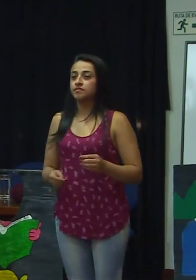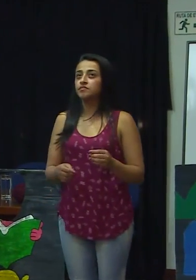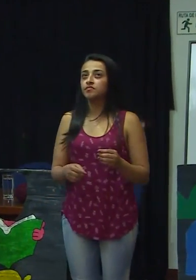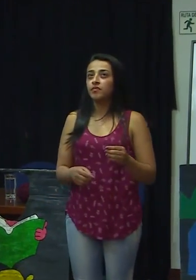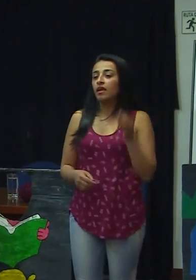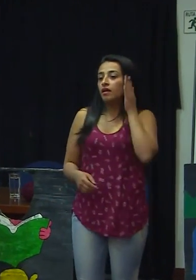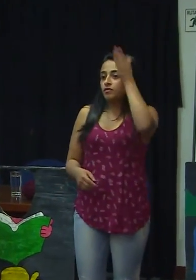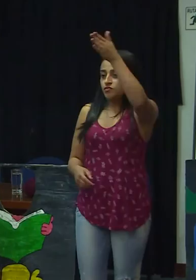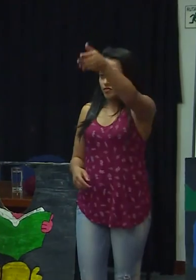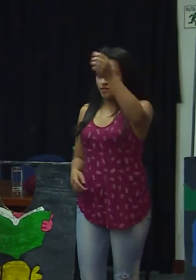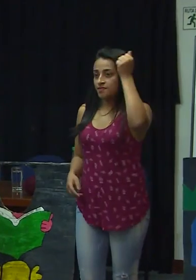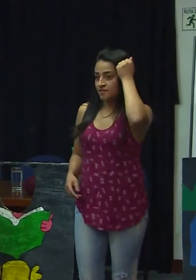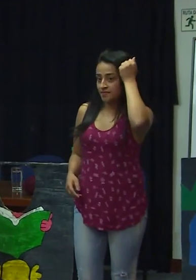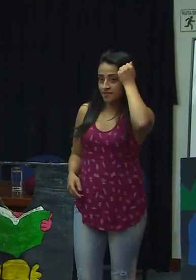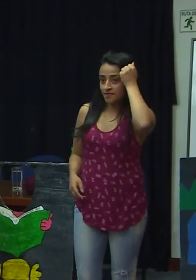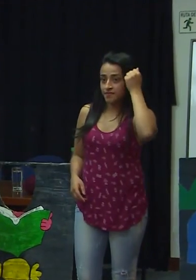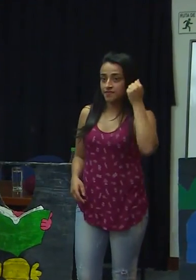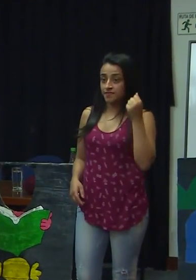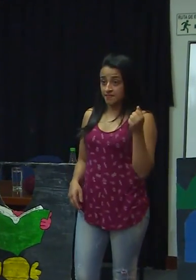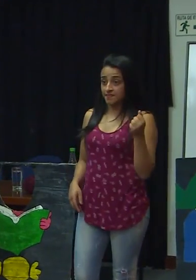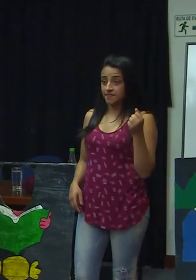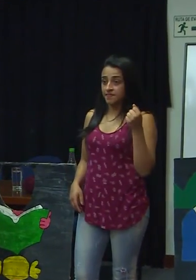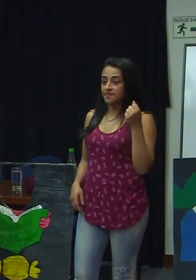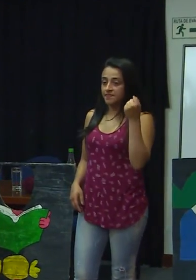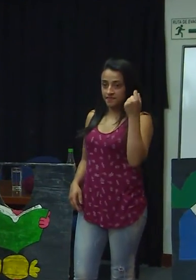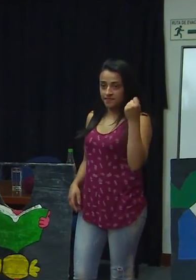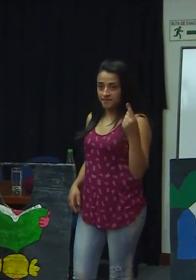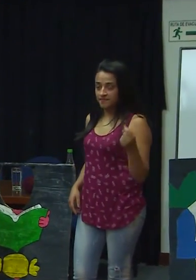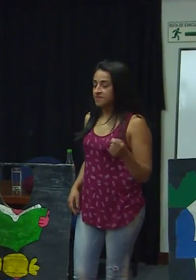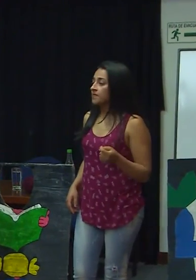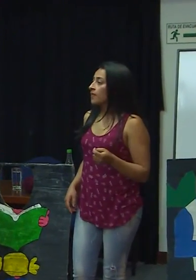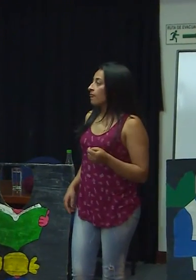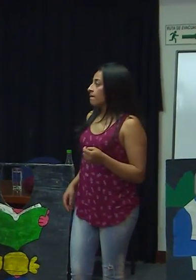del estudiante, del mismo estudiante